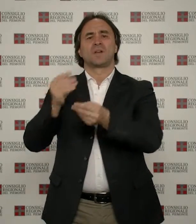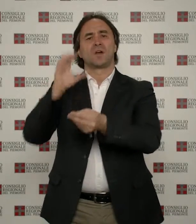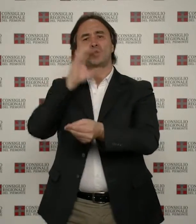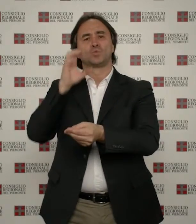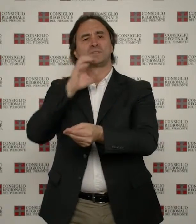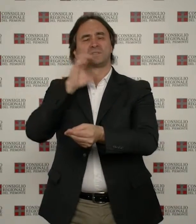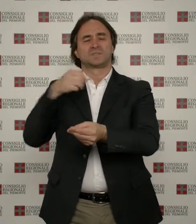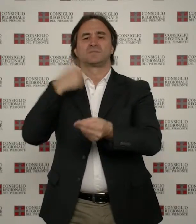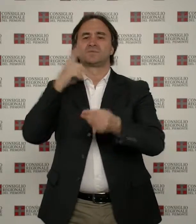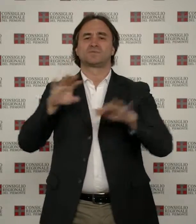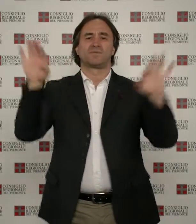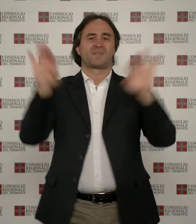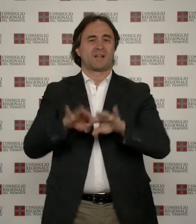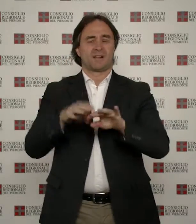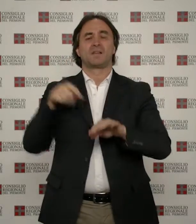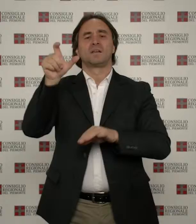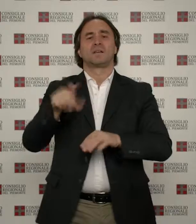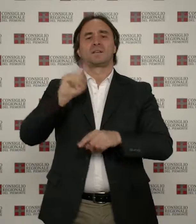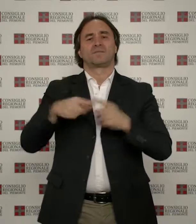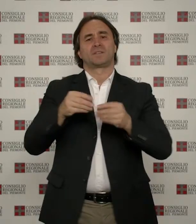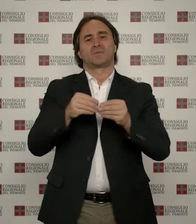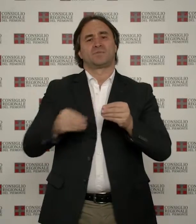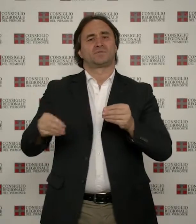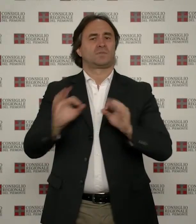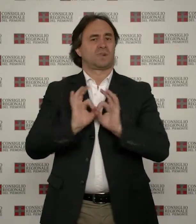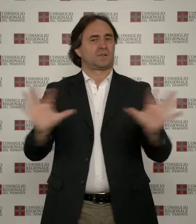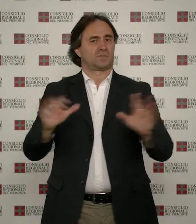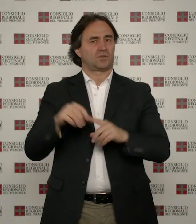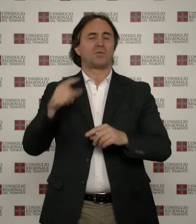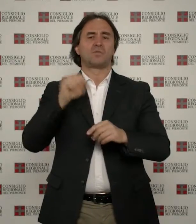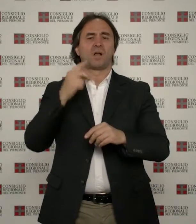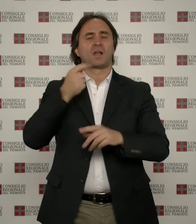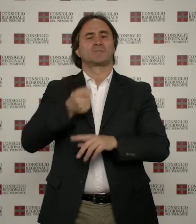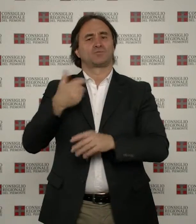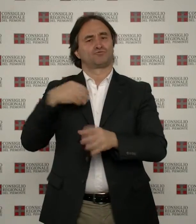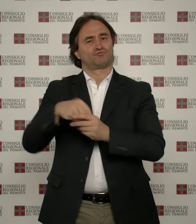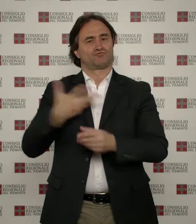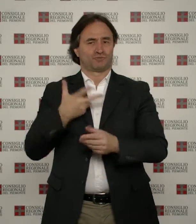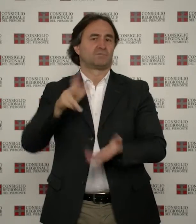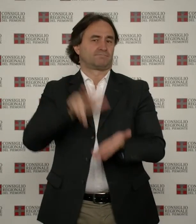servizio nelle valli, svolgendo una libera professione garantita anche dal punto di vista assicurativo.